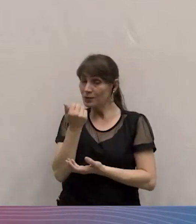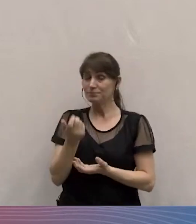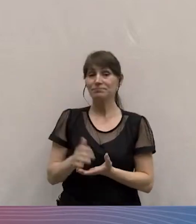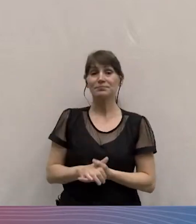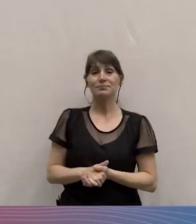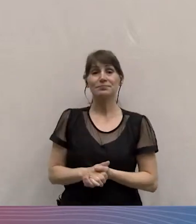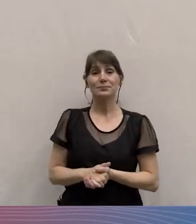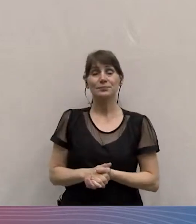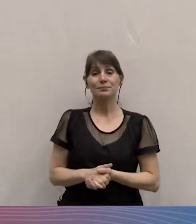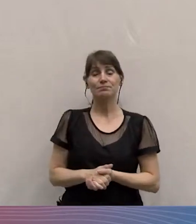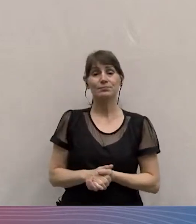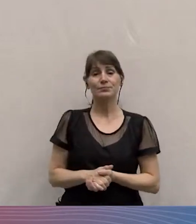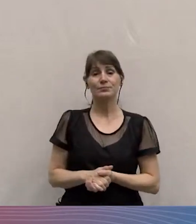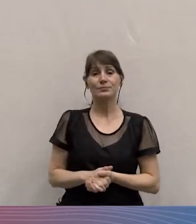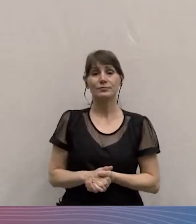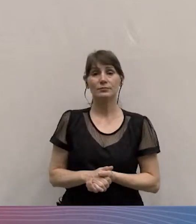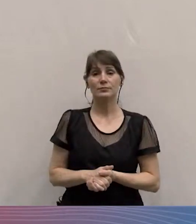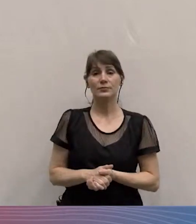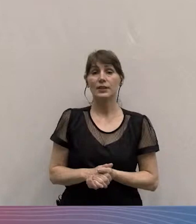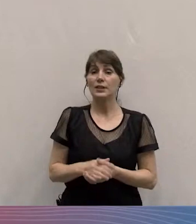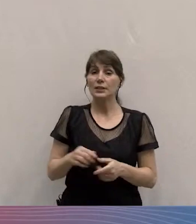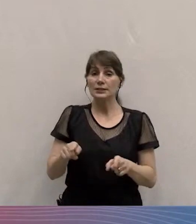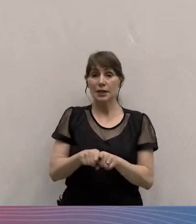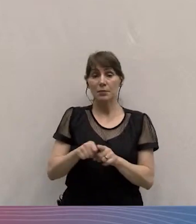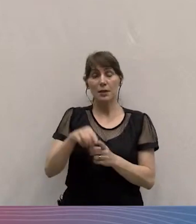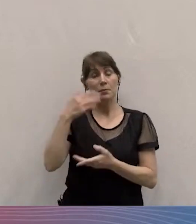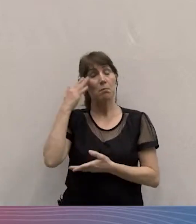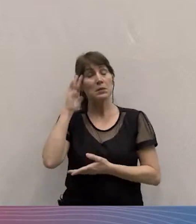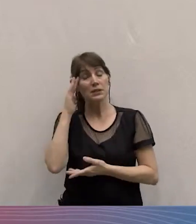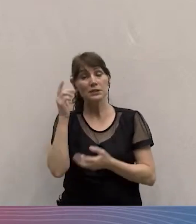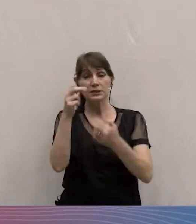né? Para dar entendimento.